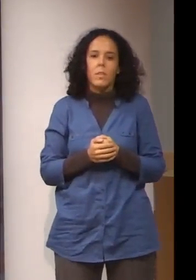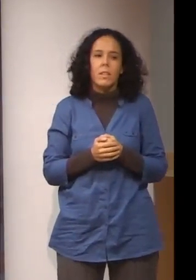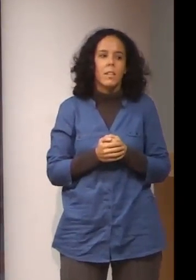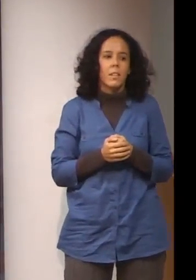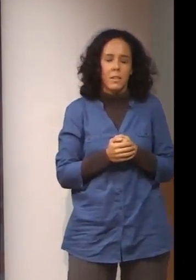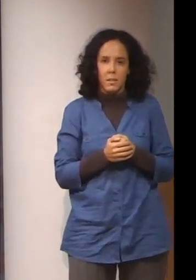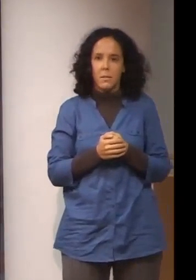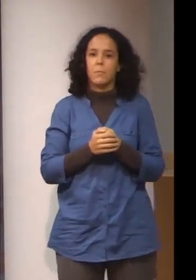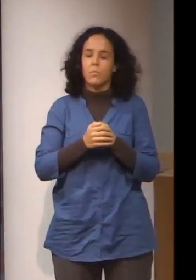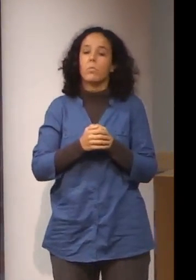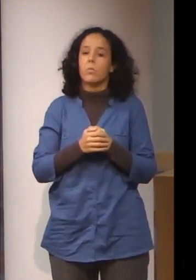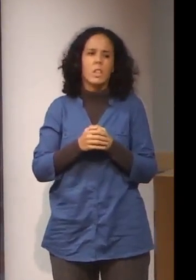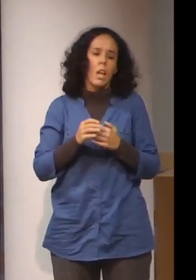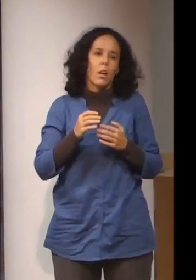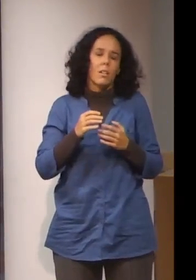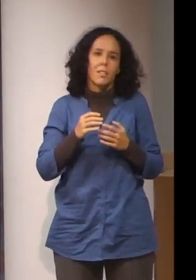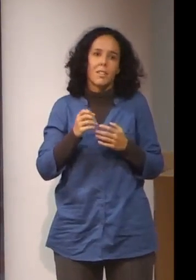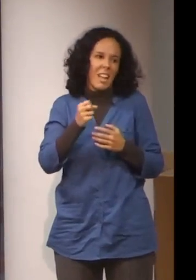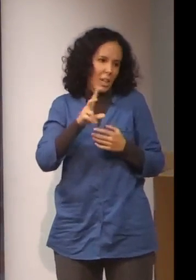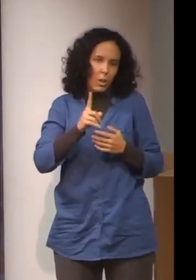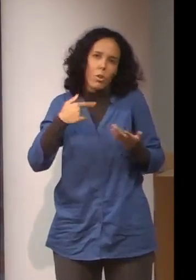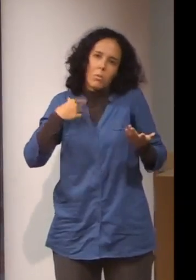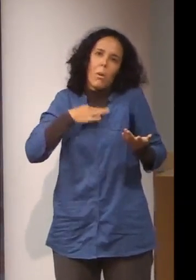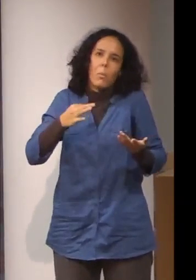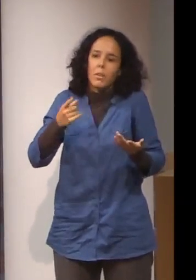puede llegar a producir autismo